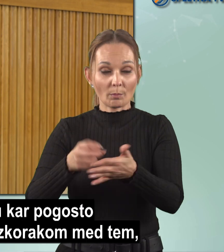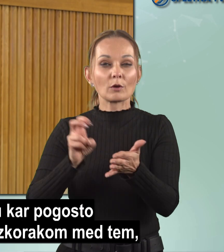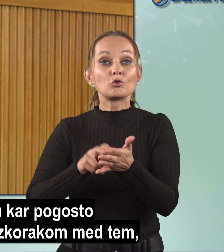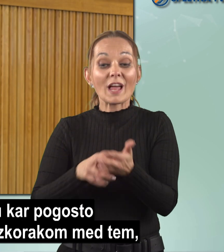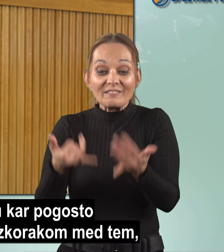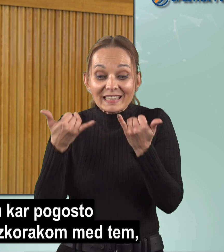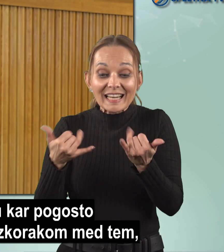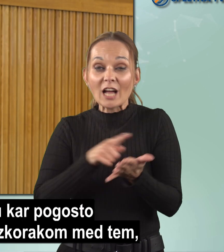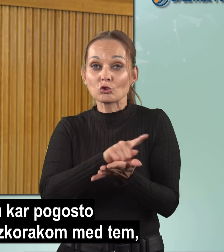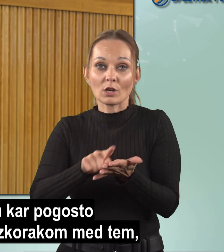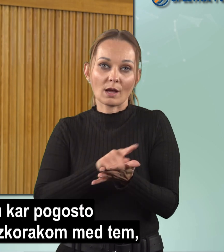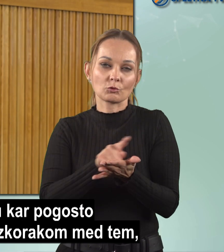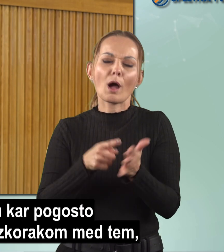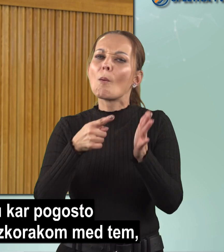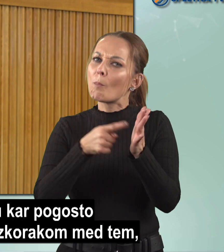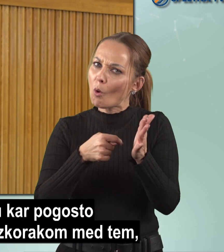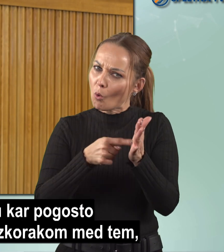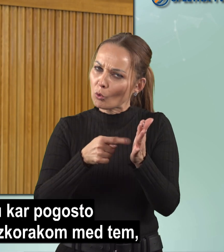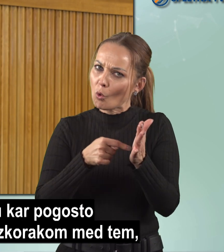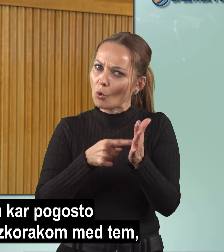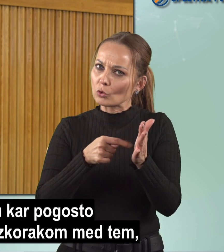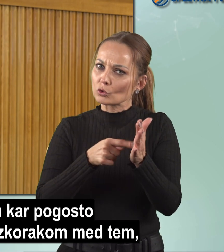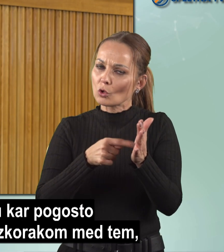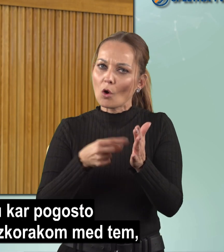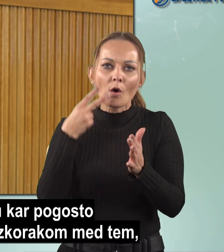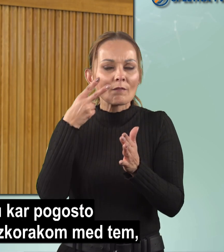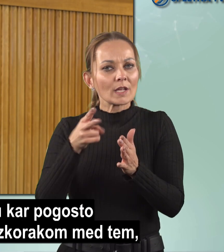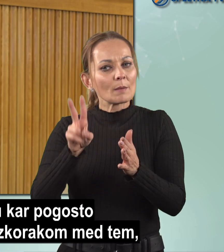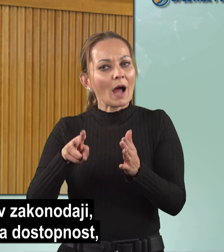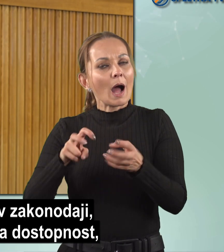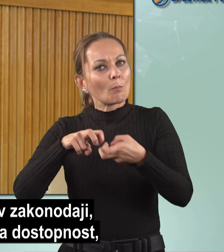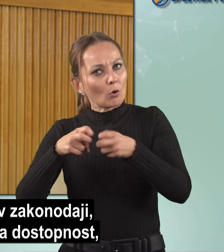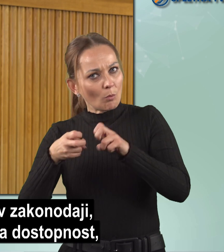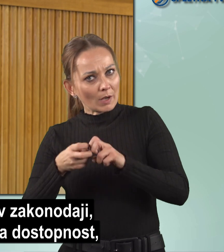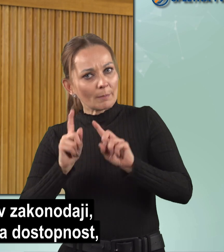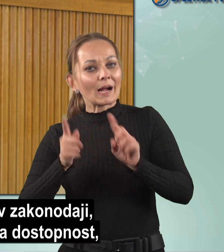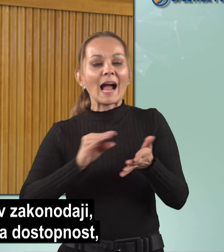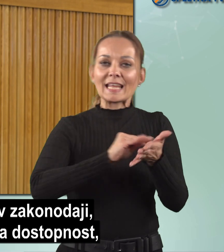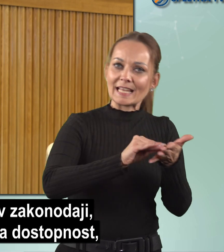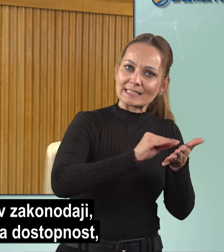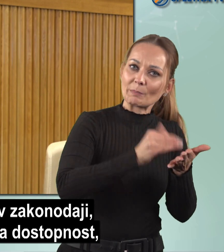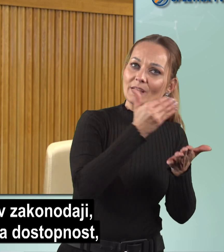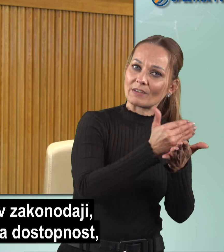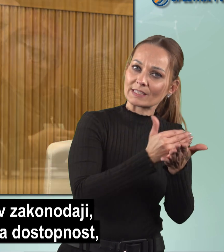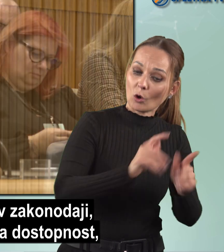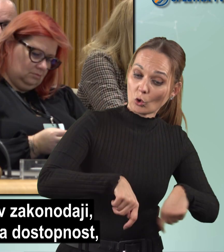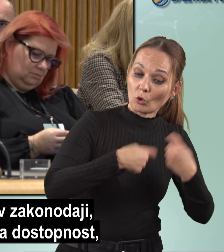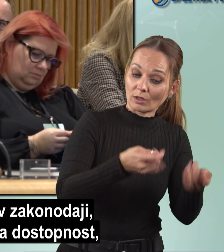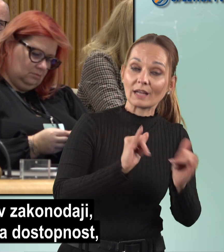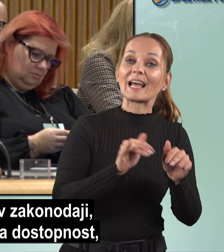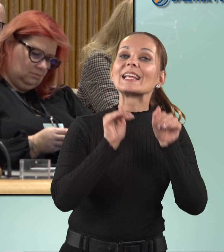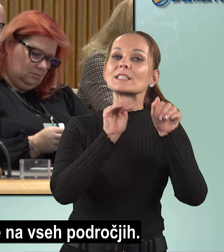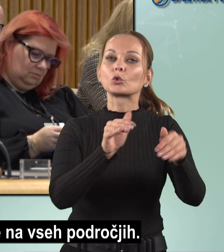v današnjem času kar pogosto srečujemo z večjim razkorakom med tem, kar je zapisano v zakonodaji, torej